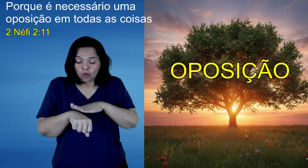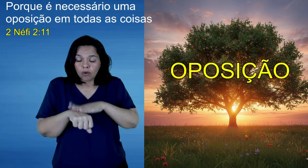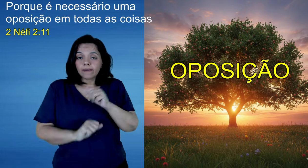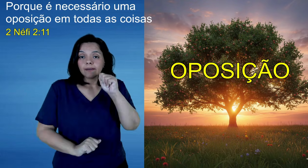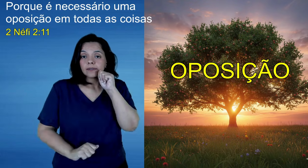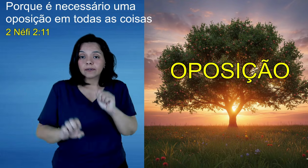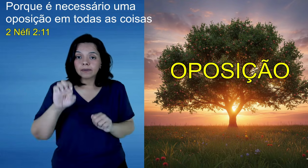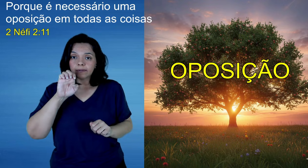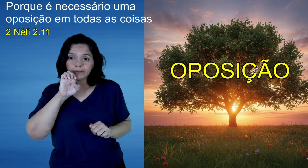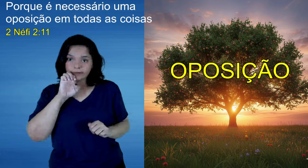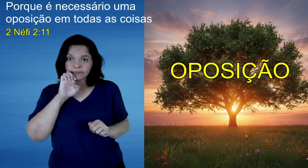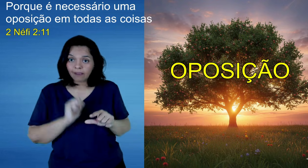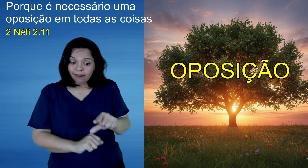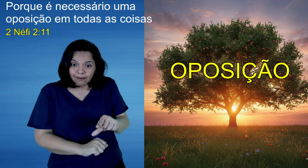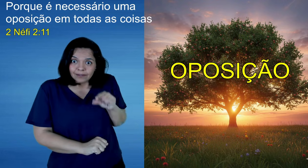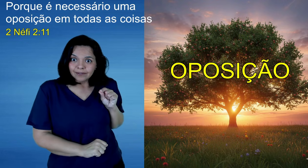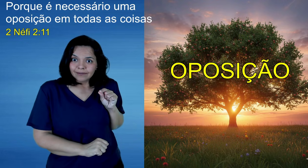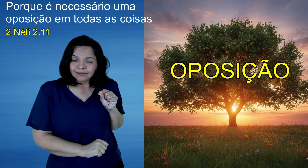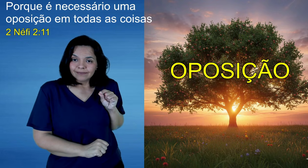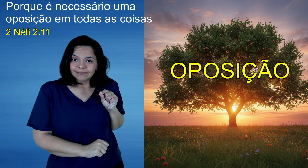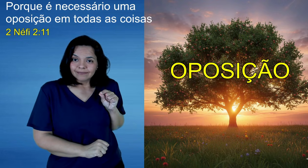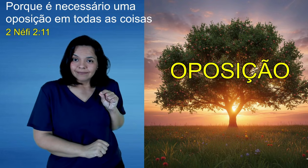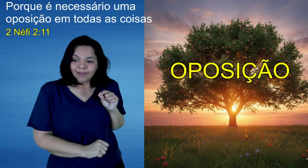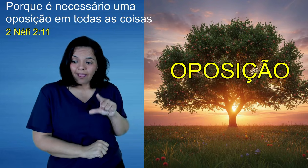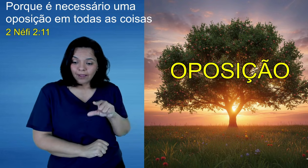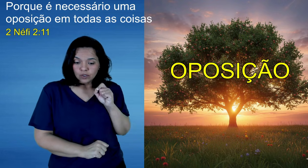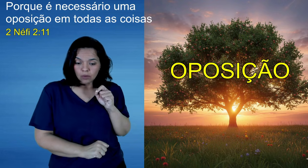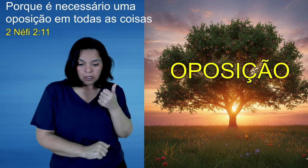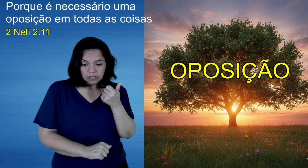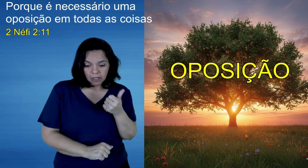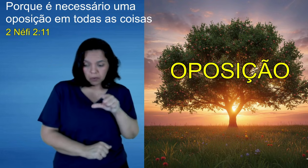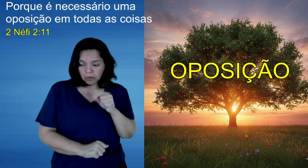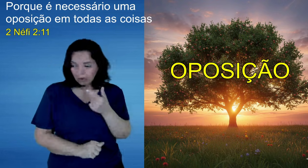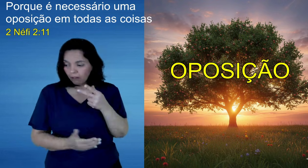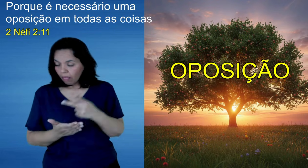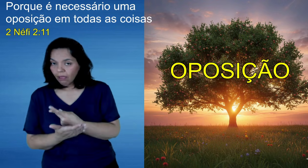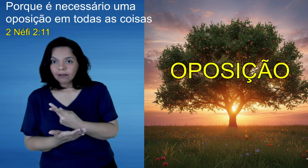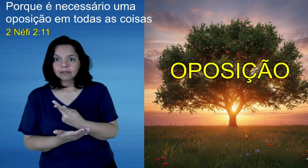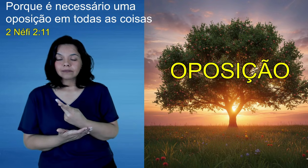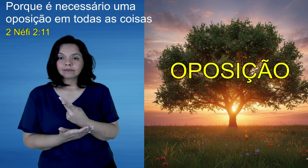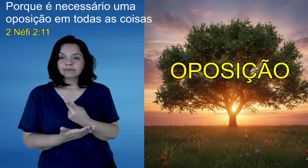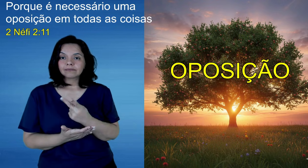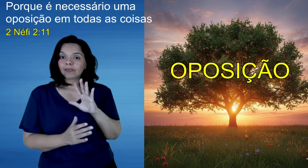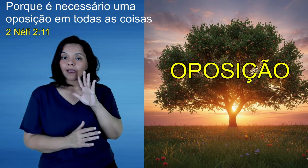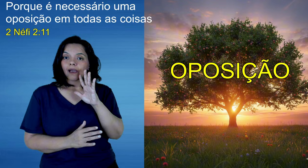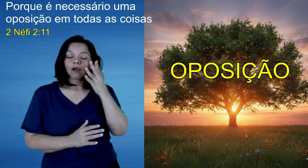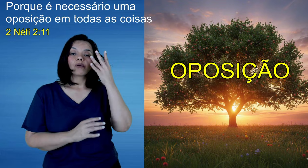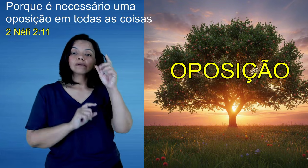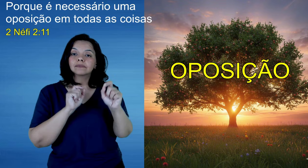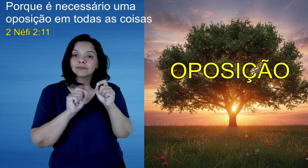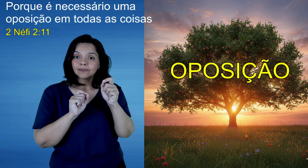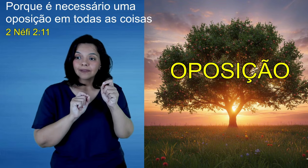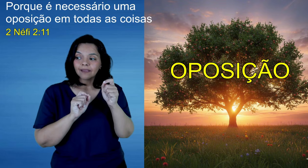normal. Mas no momento em que Adão e Eva precisam fazer uma escolha entre o certo e o